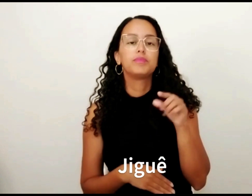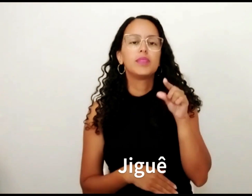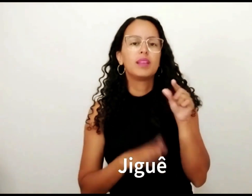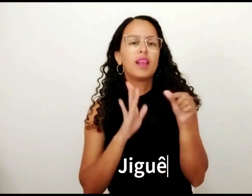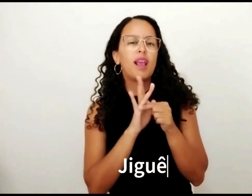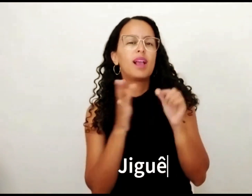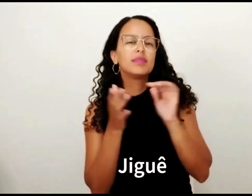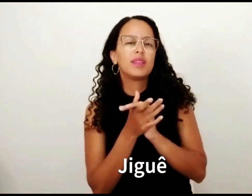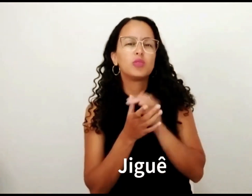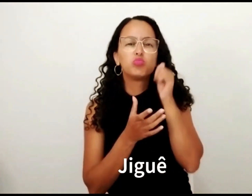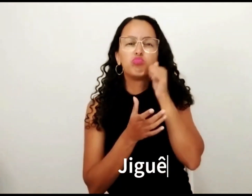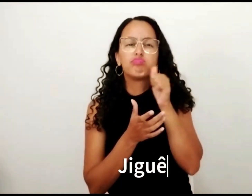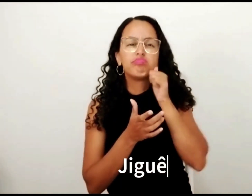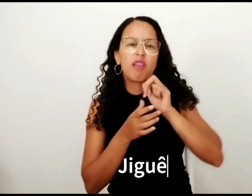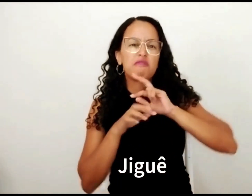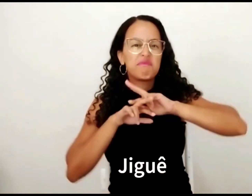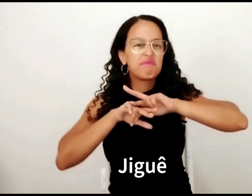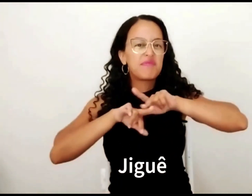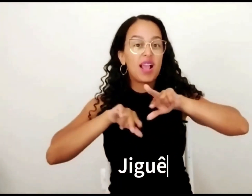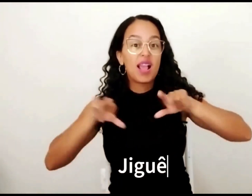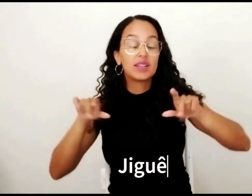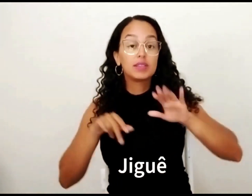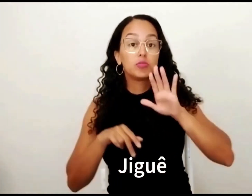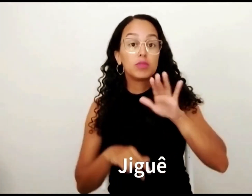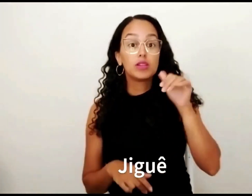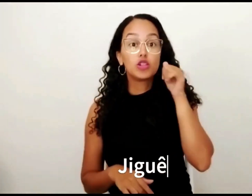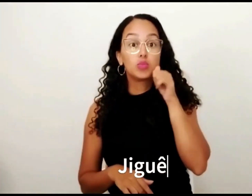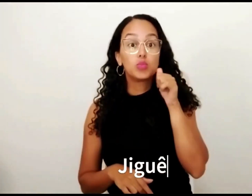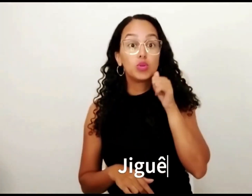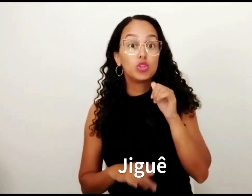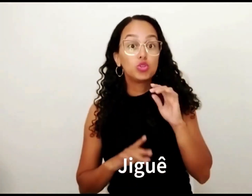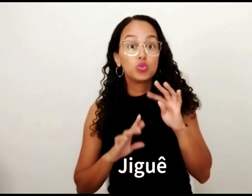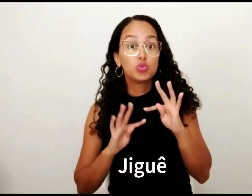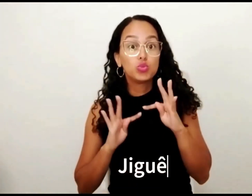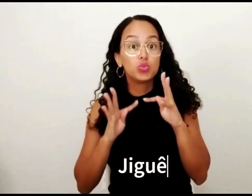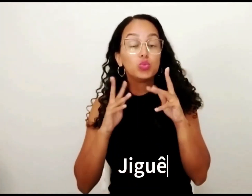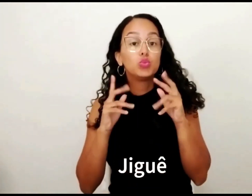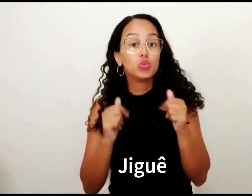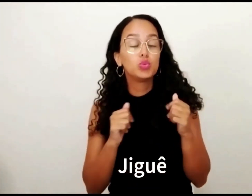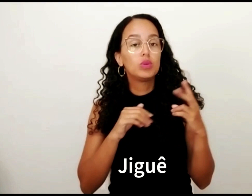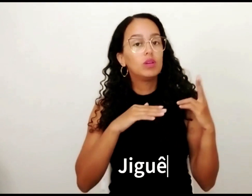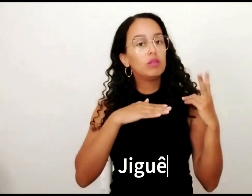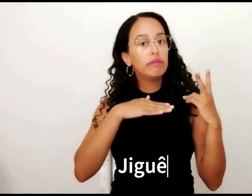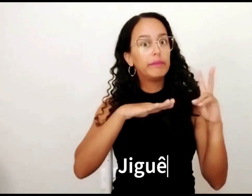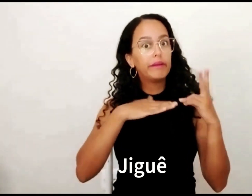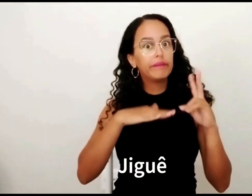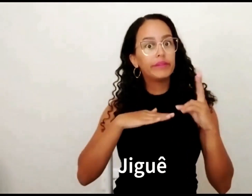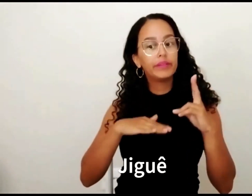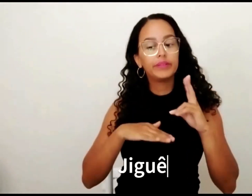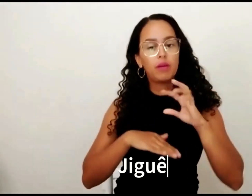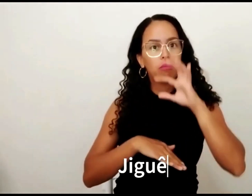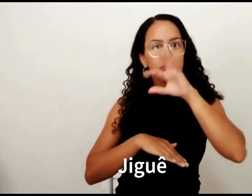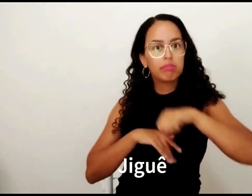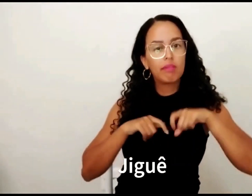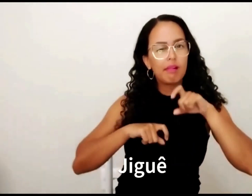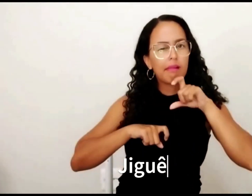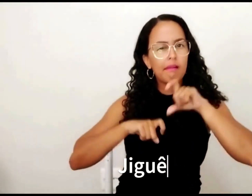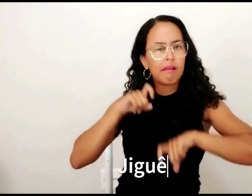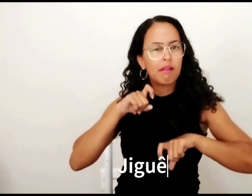Jiguê é um homem forte e bravo. Se vinga das traições batendo